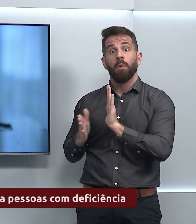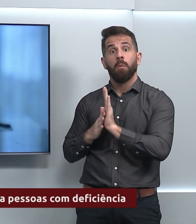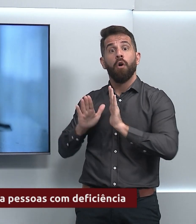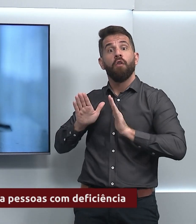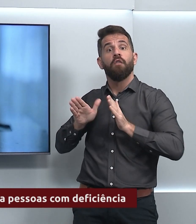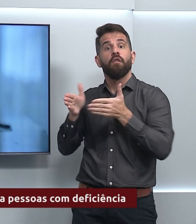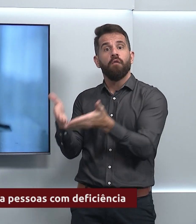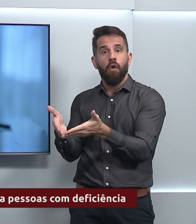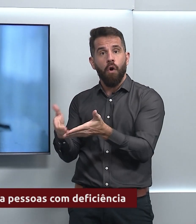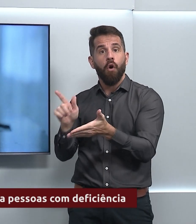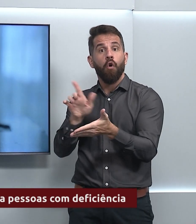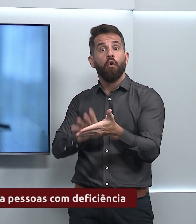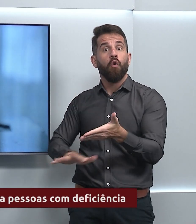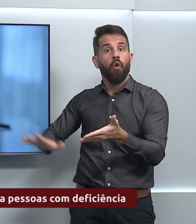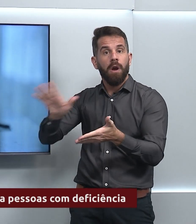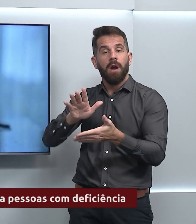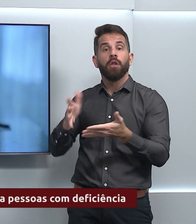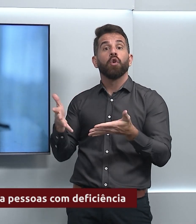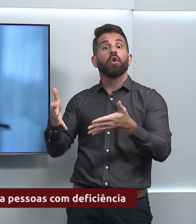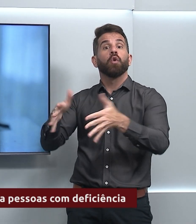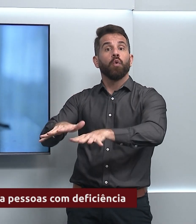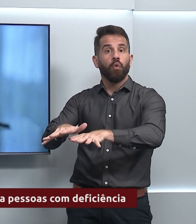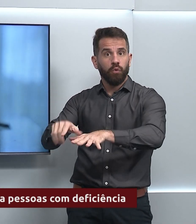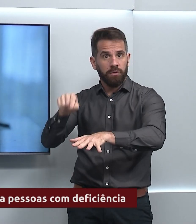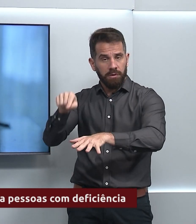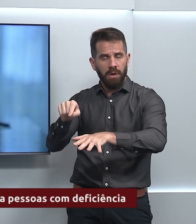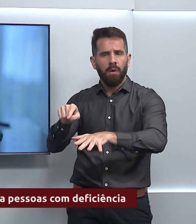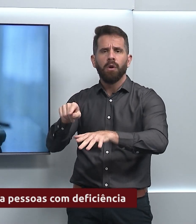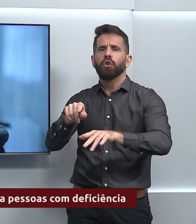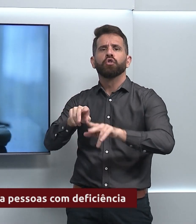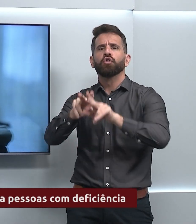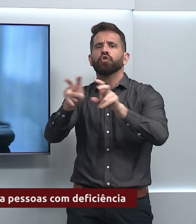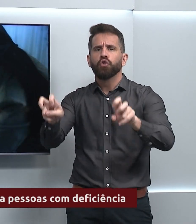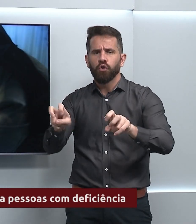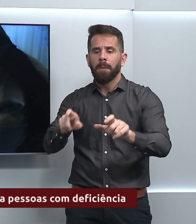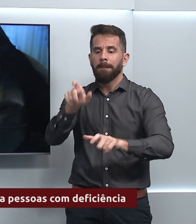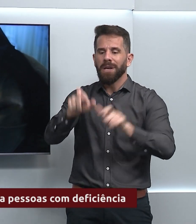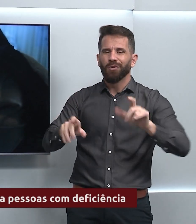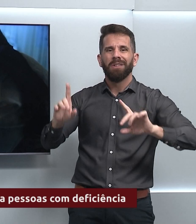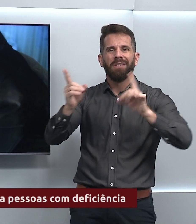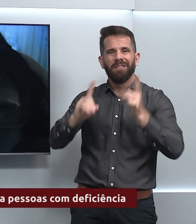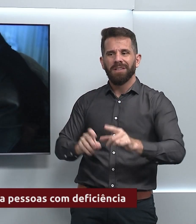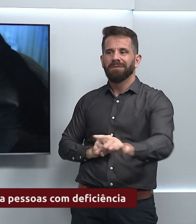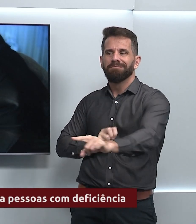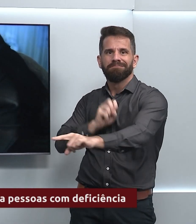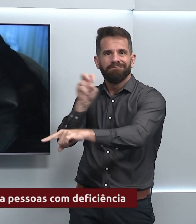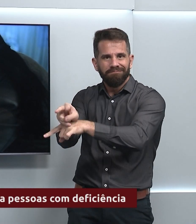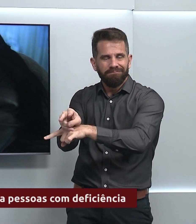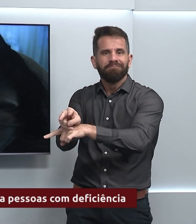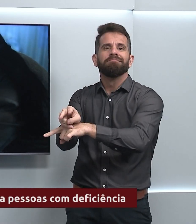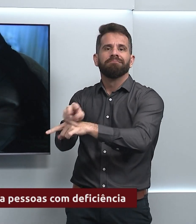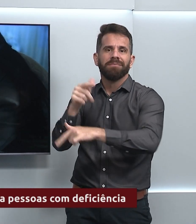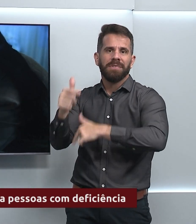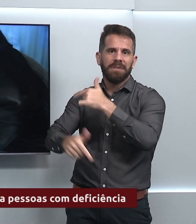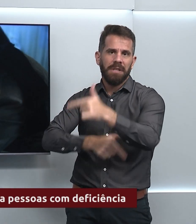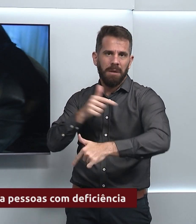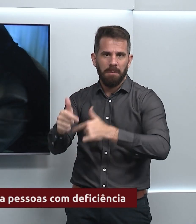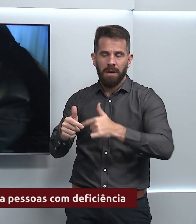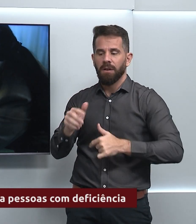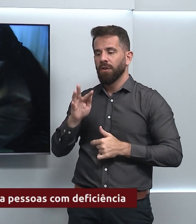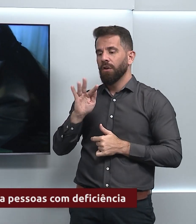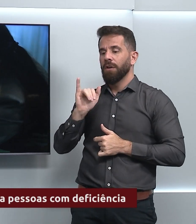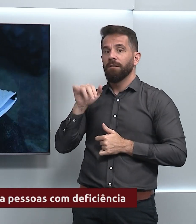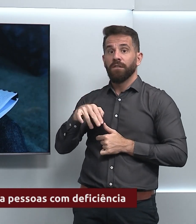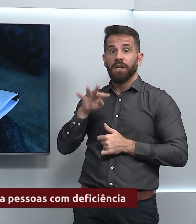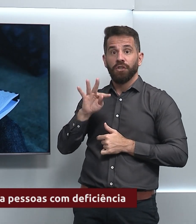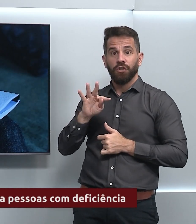de Inclusão no Mercado de Trabalho das Pessoas com Deficiência e Reabilitados do INSS, o FINTE-Poder.